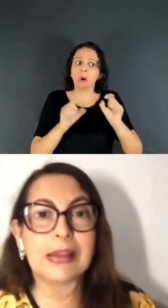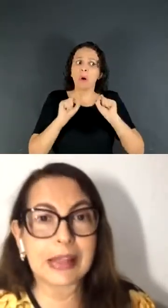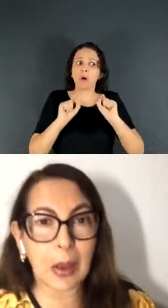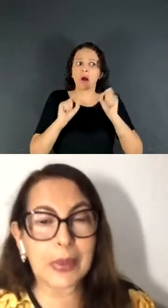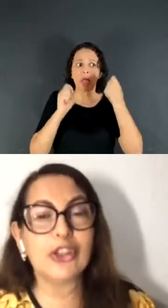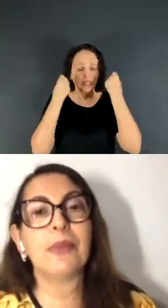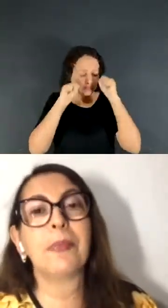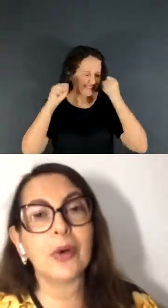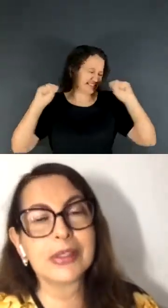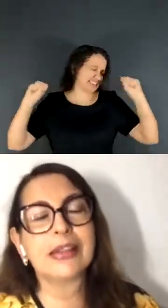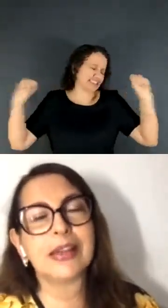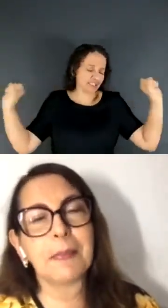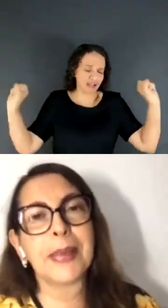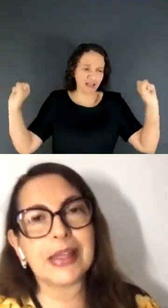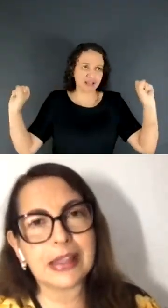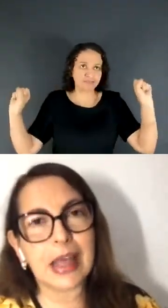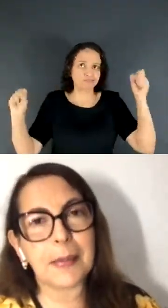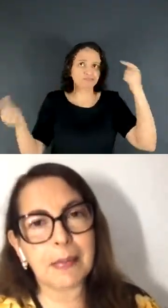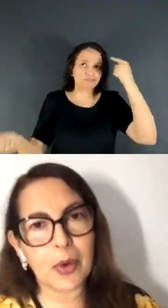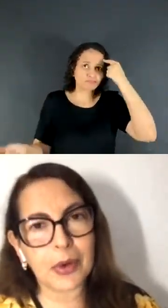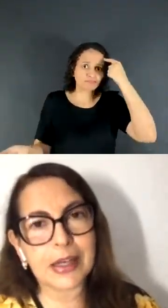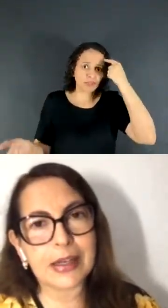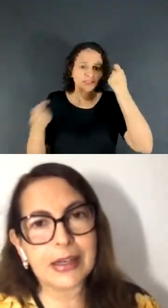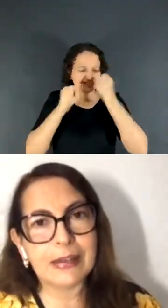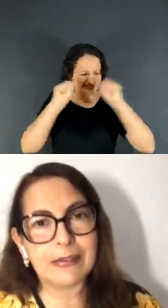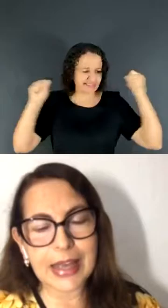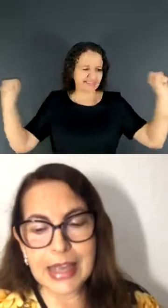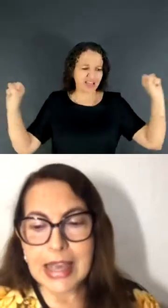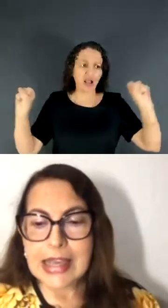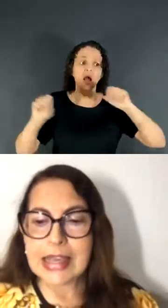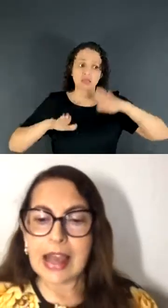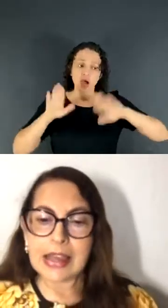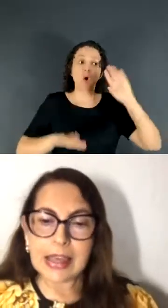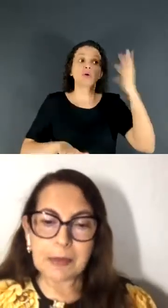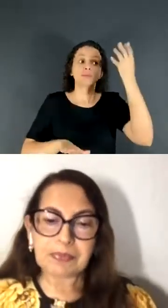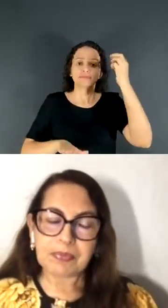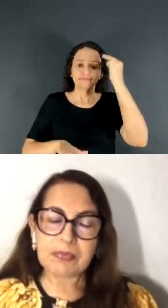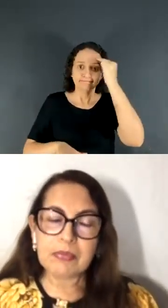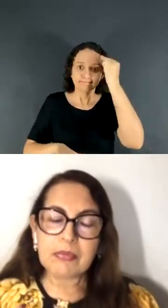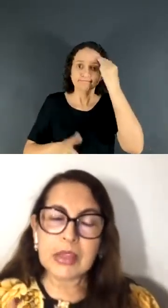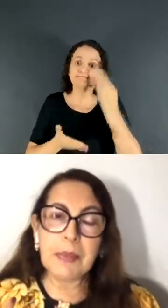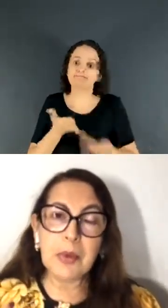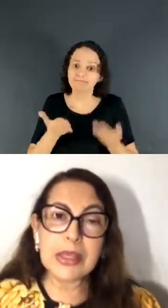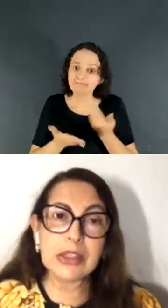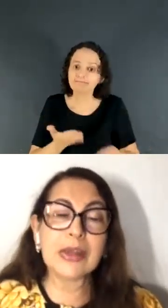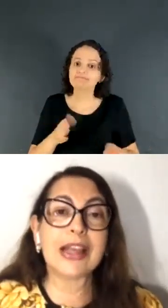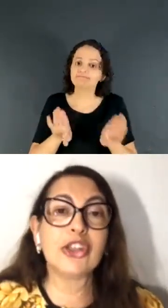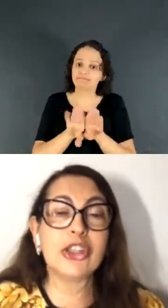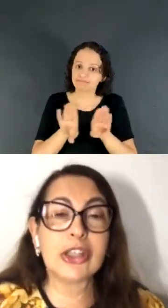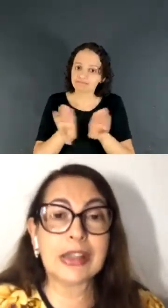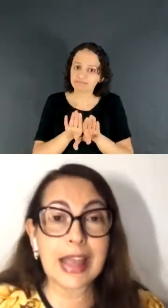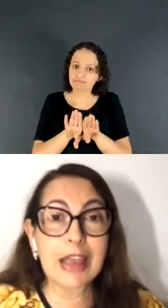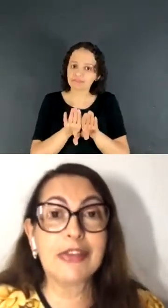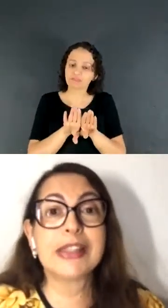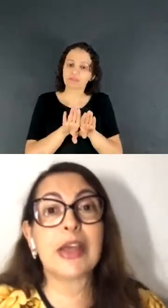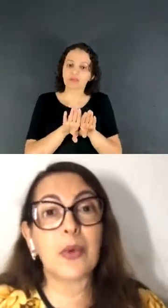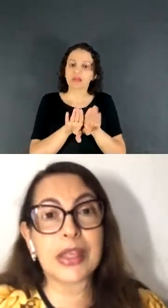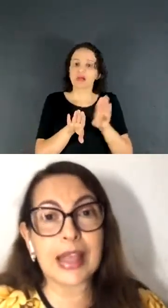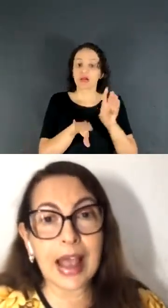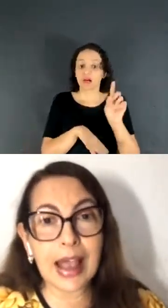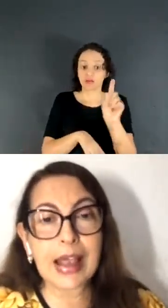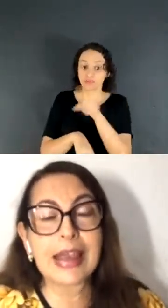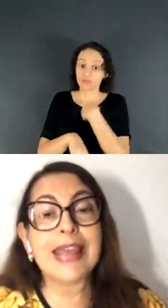físico, mental, a gente possa ter perda da memória, né? E aí, é por isso que a gente deve